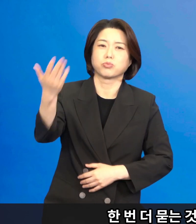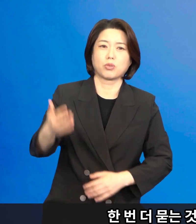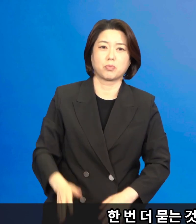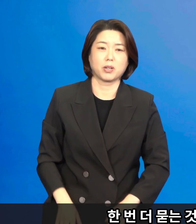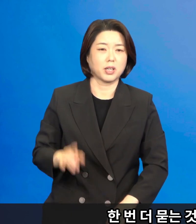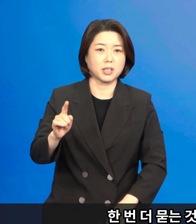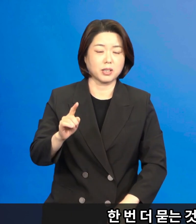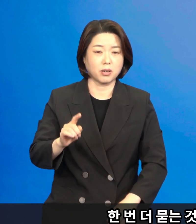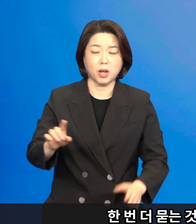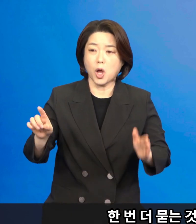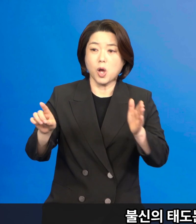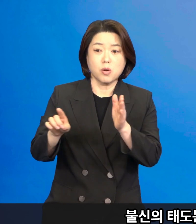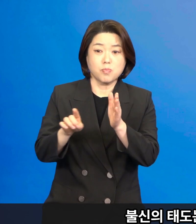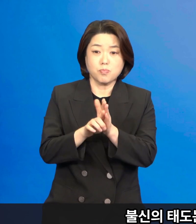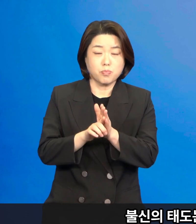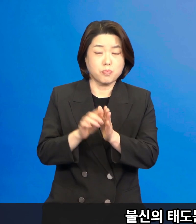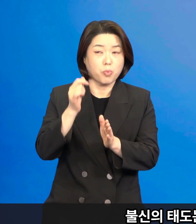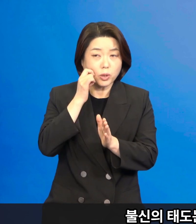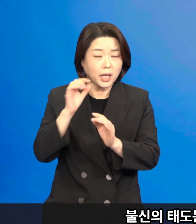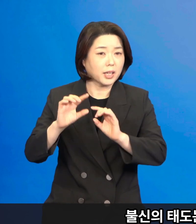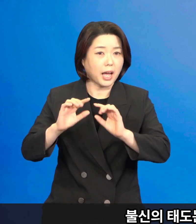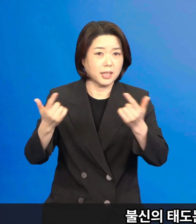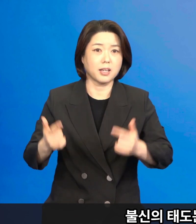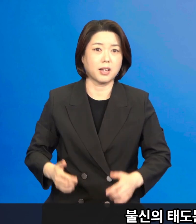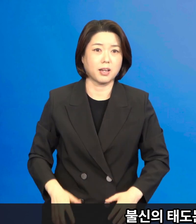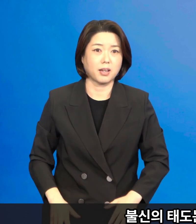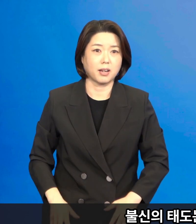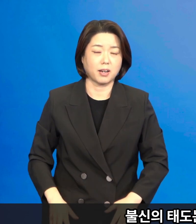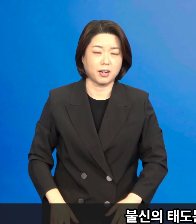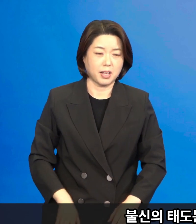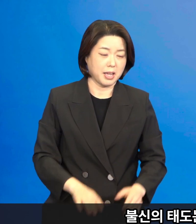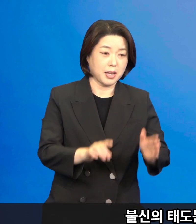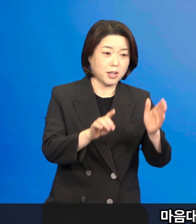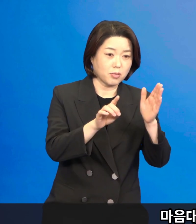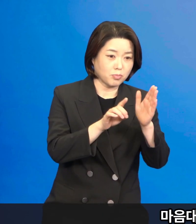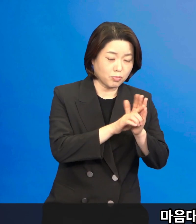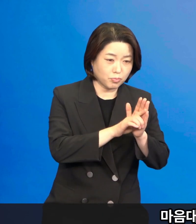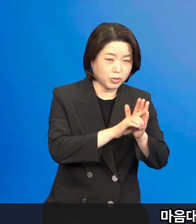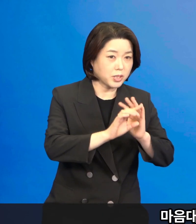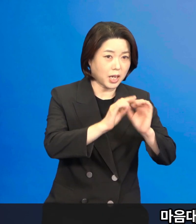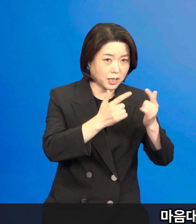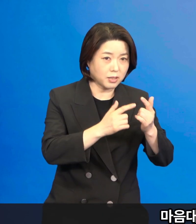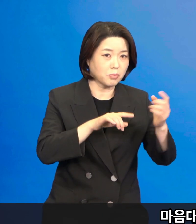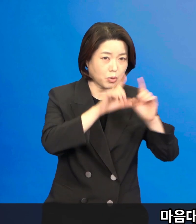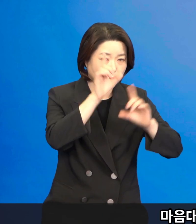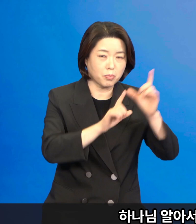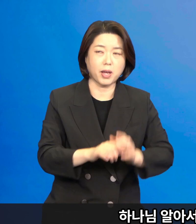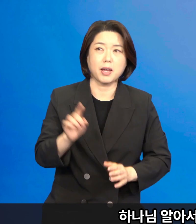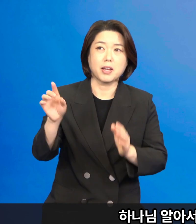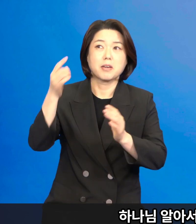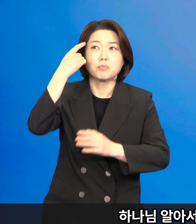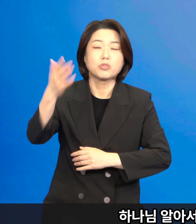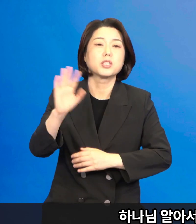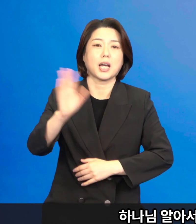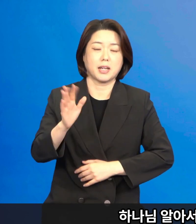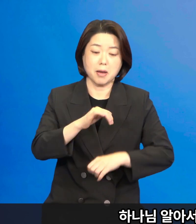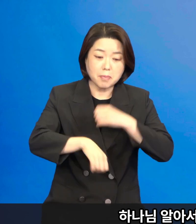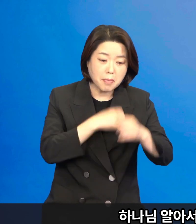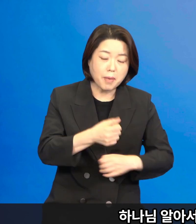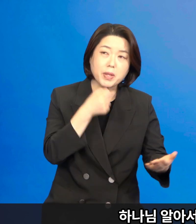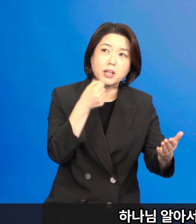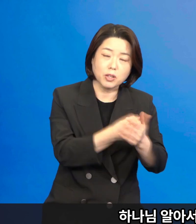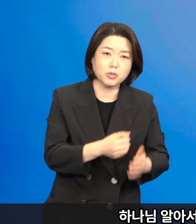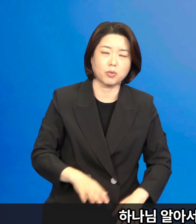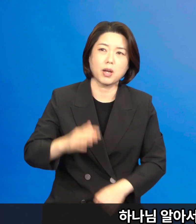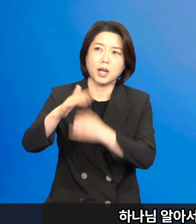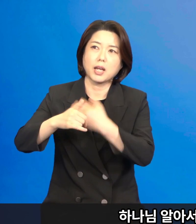것은 불신의 태도가 아니에요. 불신의 태도는 무엇이냐면 묻지 않고 마음대로 결정한 다음에 하나님 알아서 도와주세요